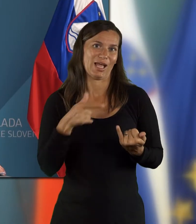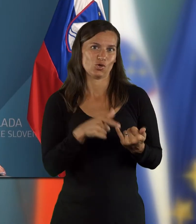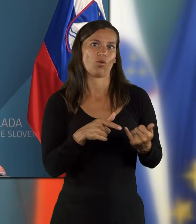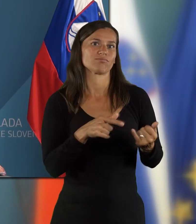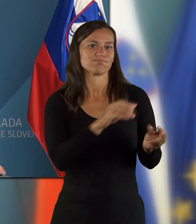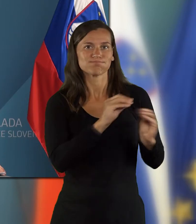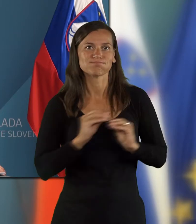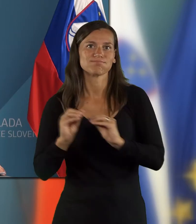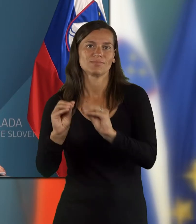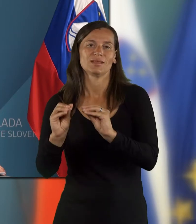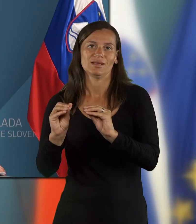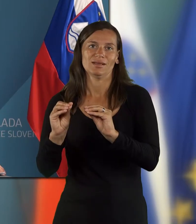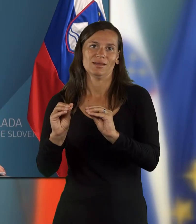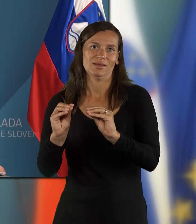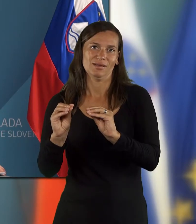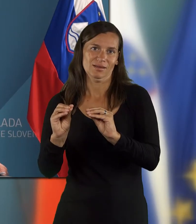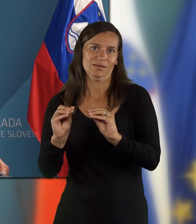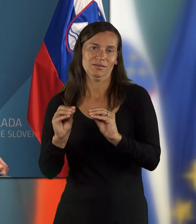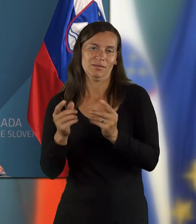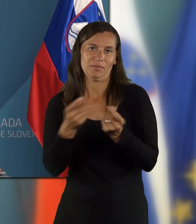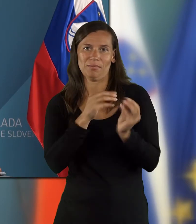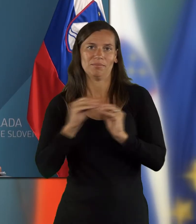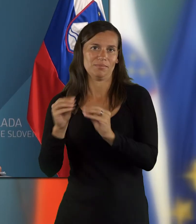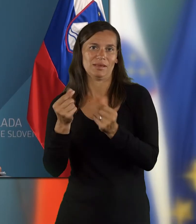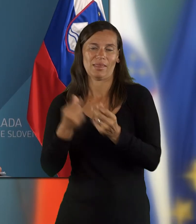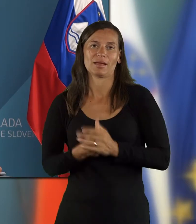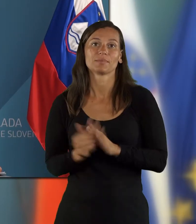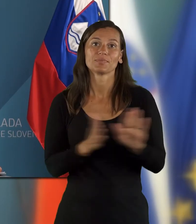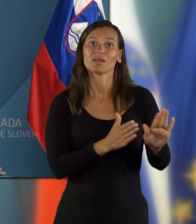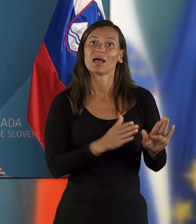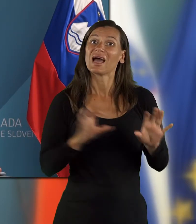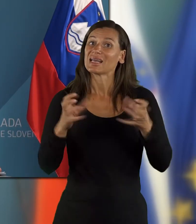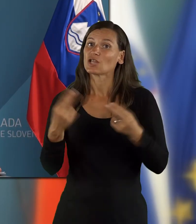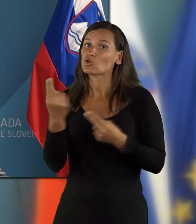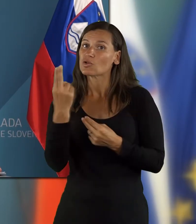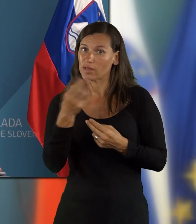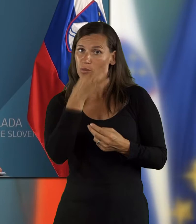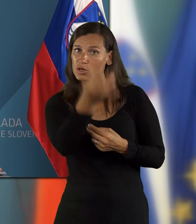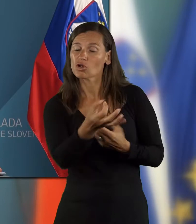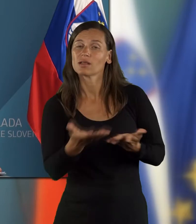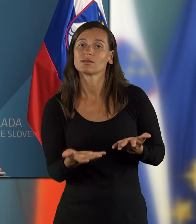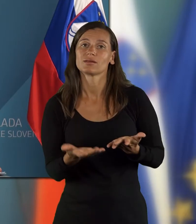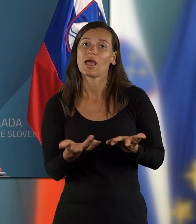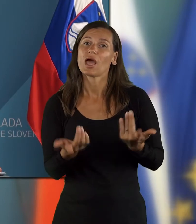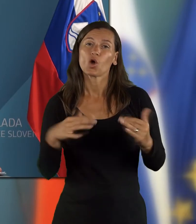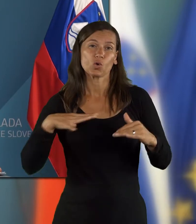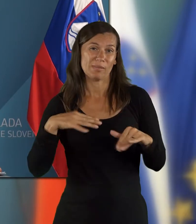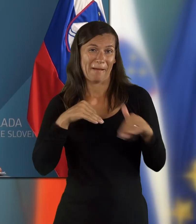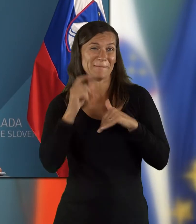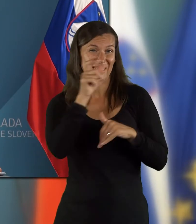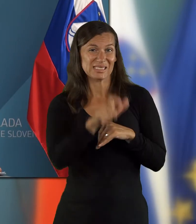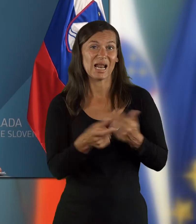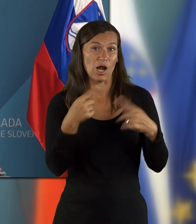smo zdaj to izvršili v breme te postavke. Maja Derča, Radio Slovenija. Gospa ministrica, ali je